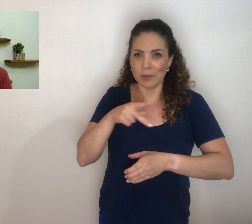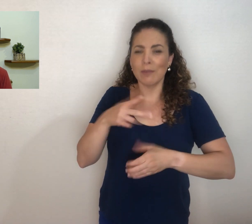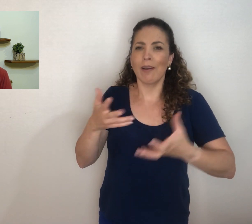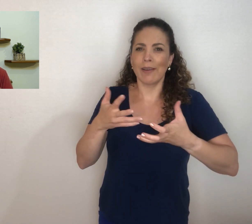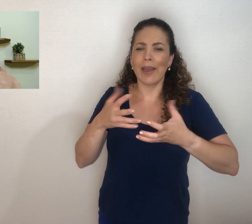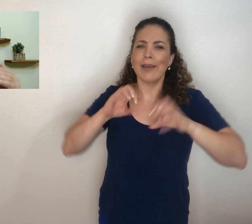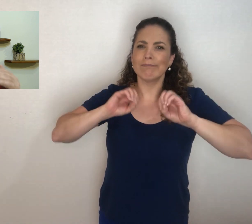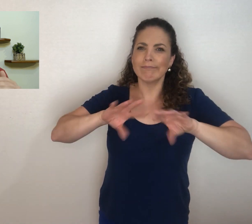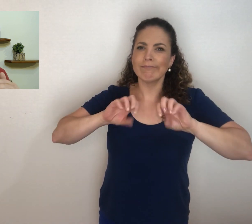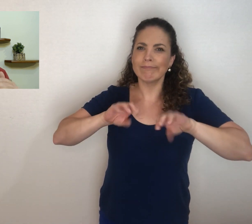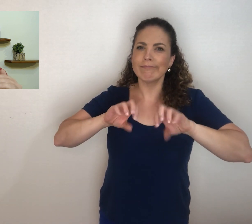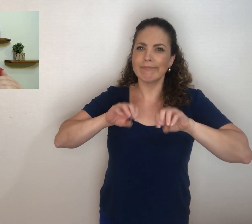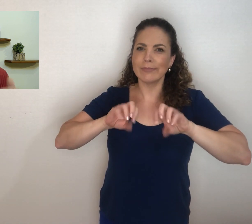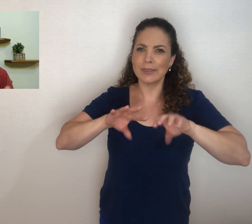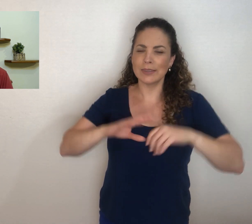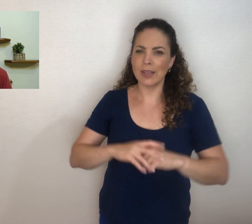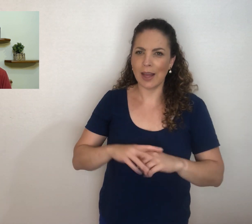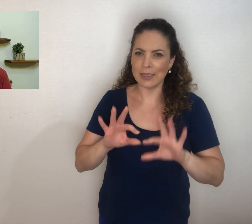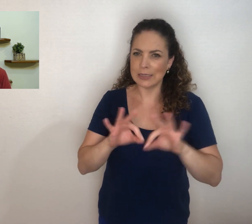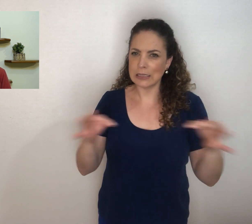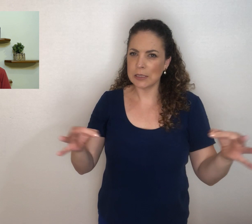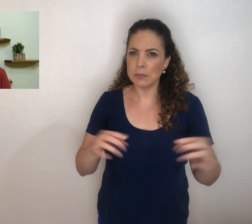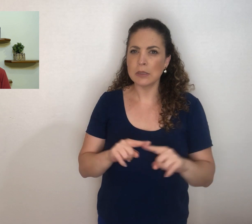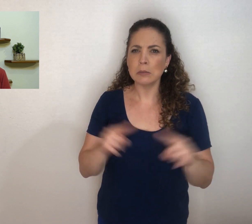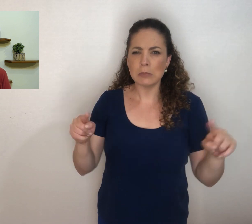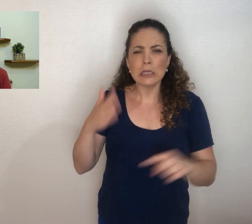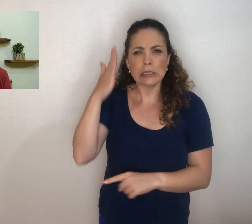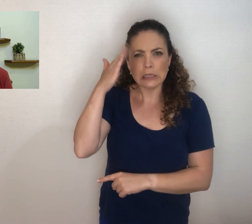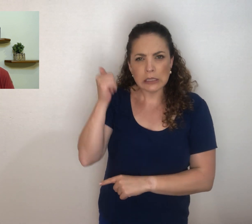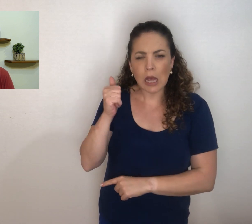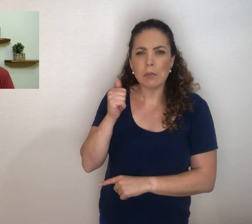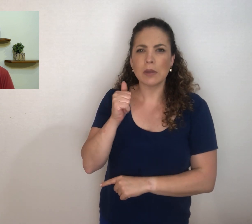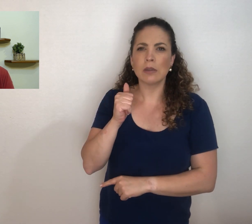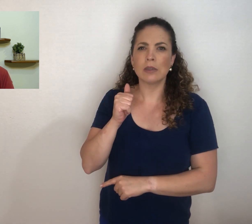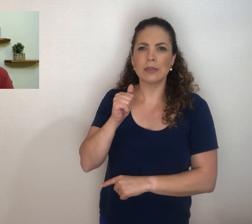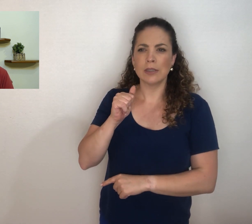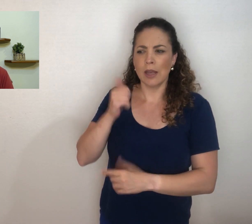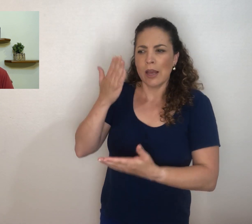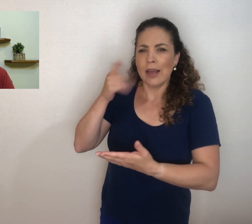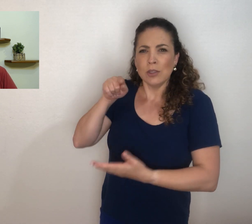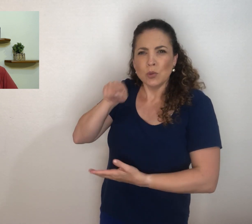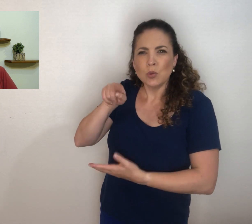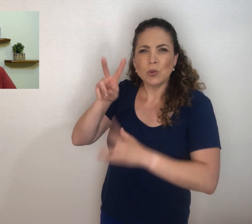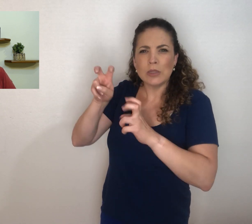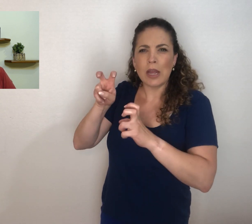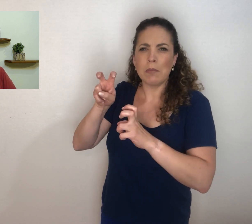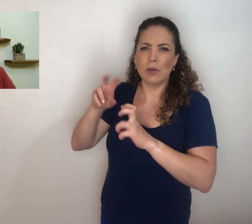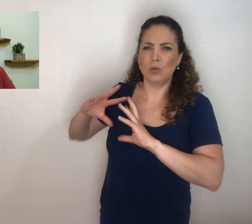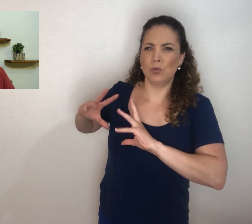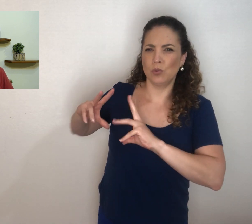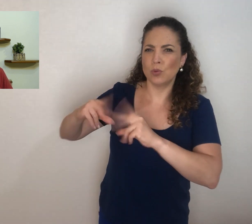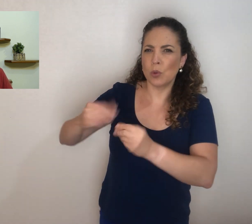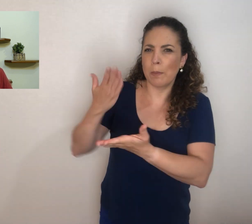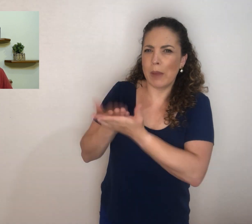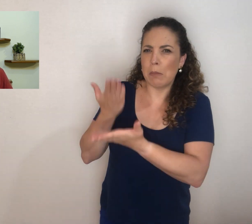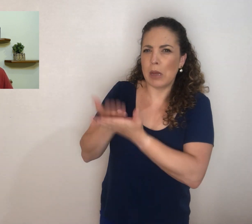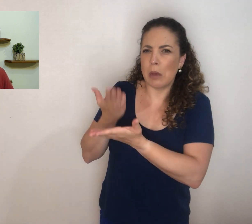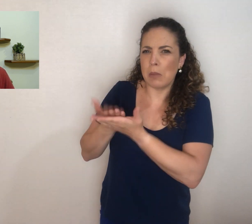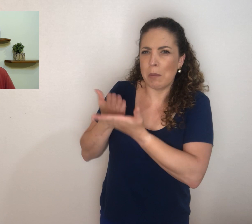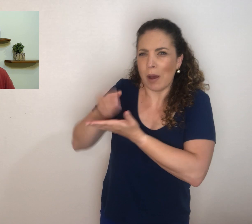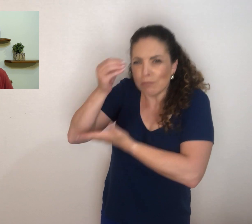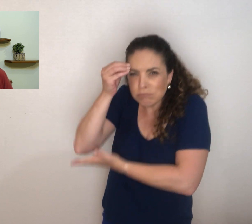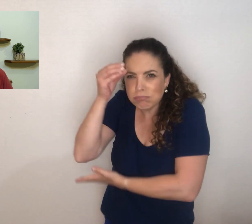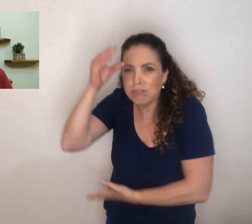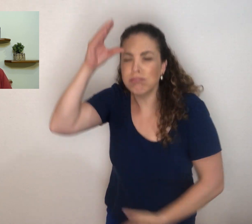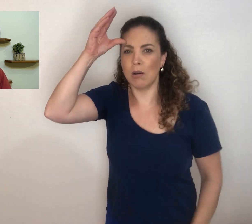pode ficar ao nível intelectual, não pode ficar na nossa mente, tem que descer para o nosso